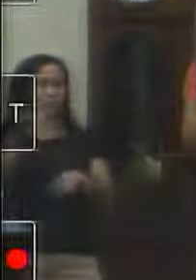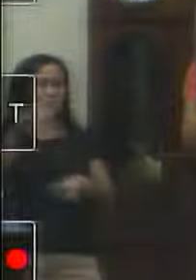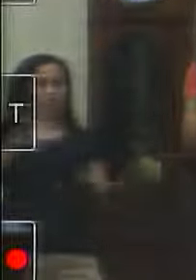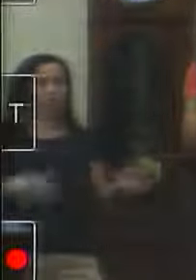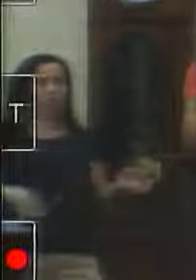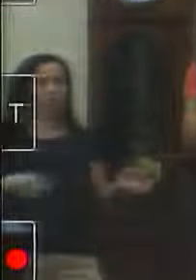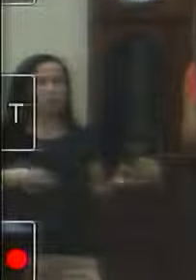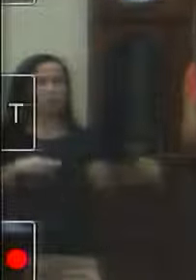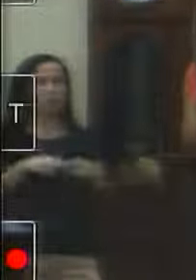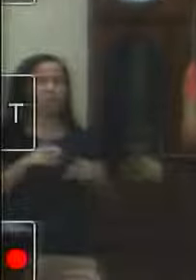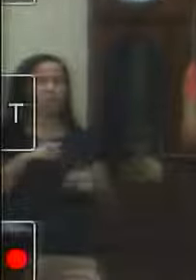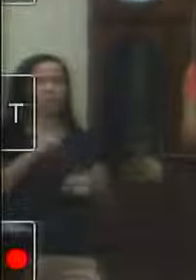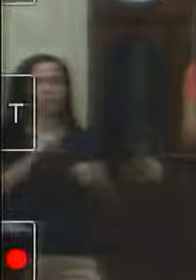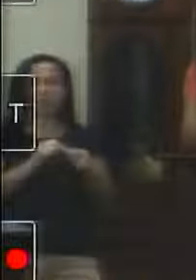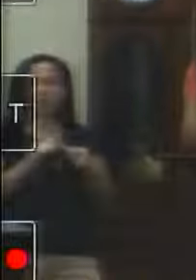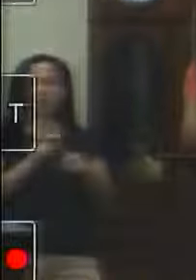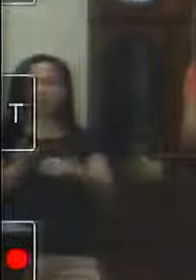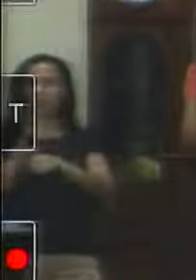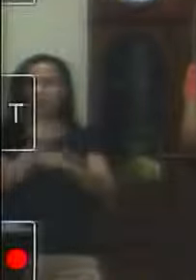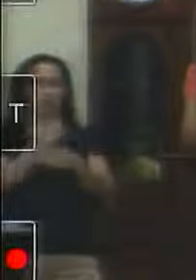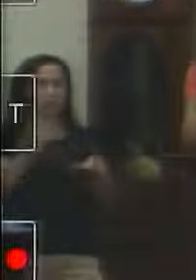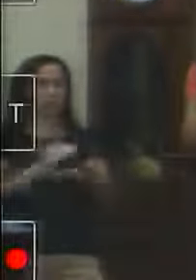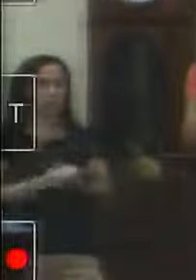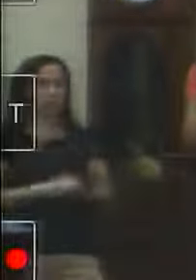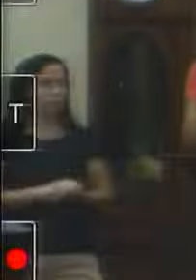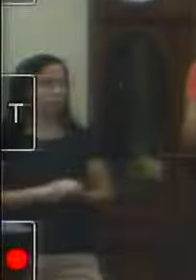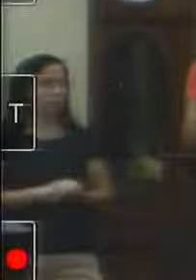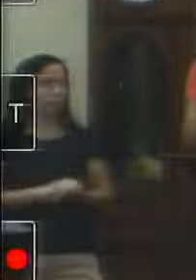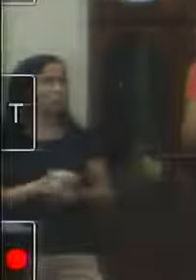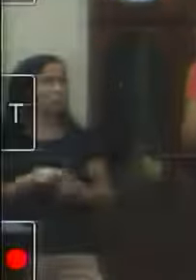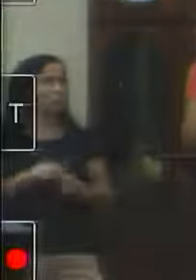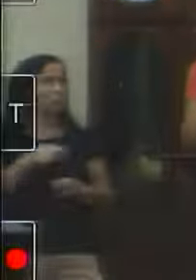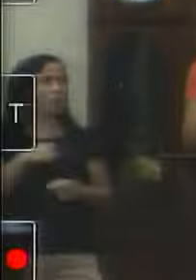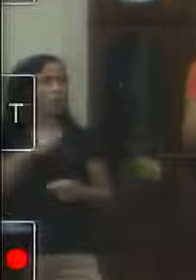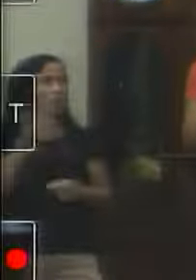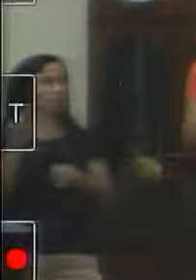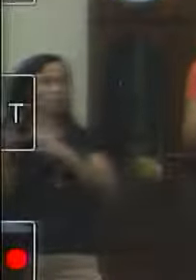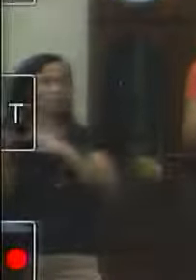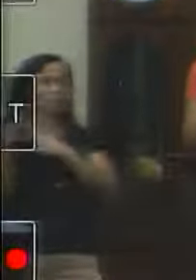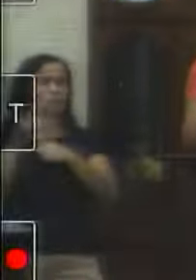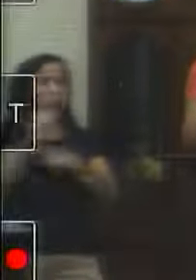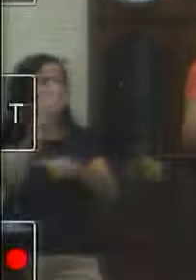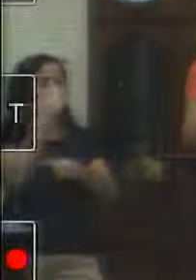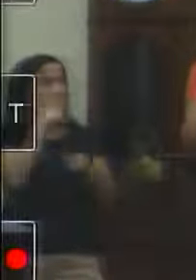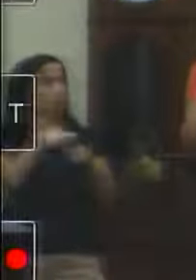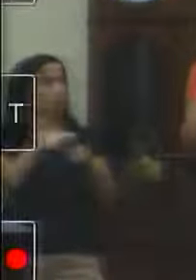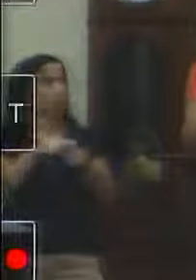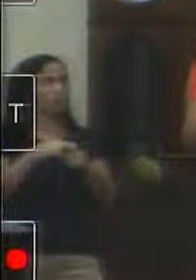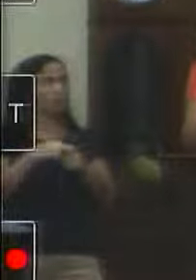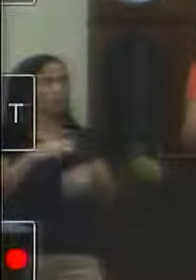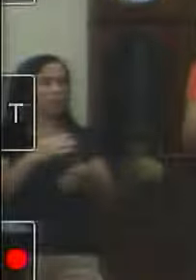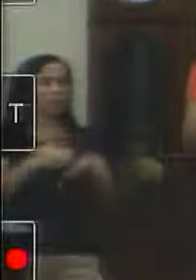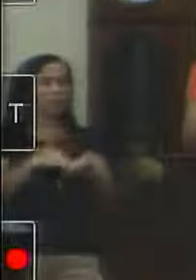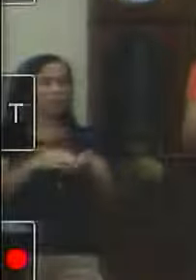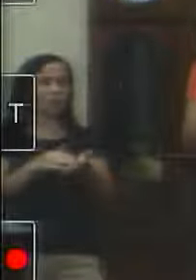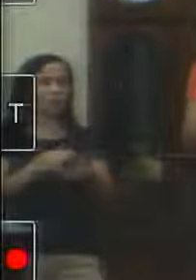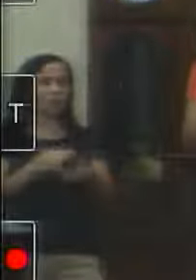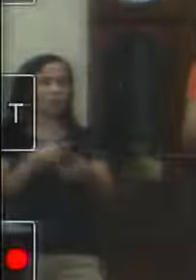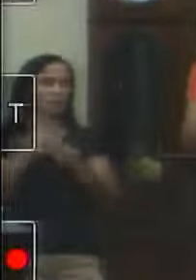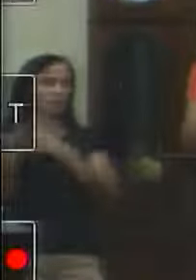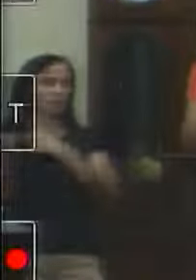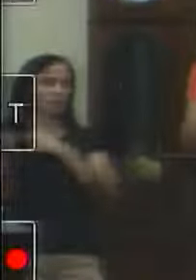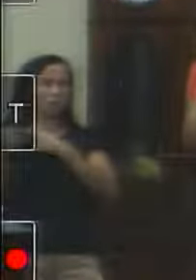em Conservatória, que foi fiscalizado? Como Por eu quê? falei para a senhora, eu não sou responsável pelo carnaval. A secretaria responsável pelo Agora